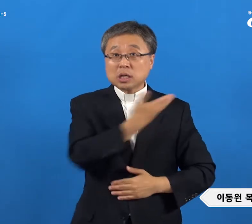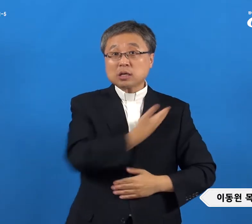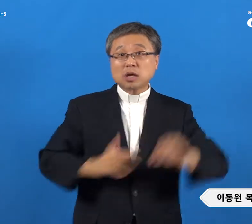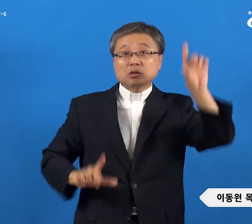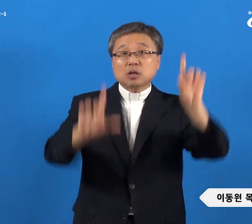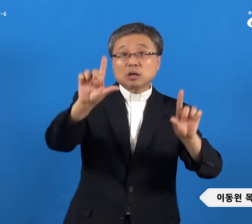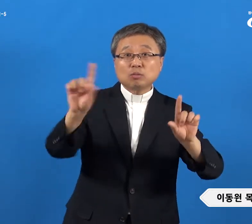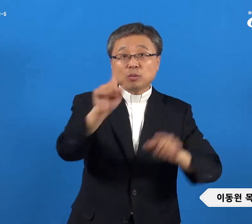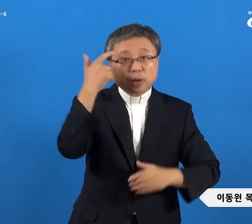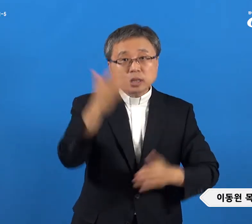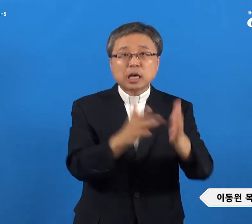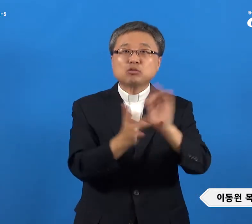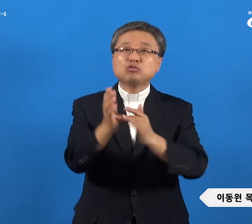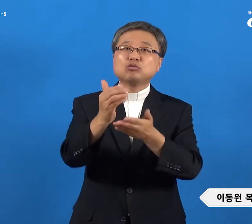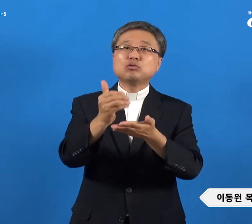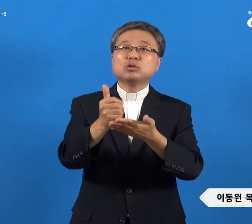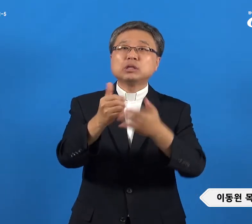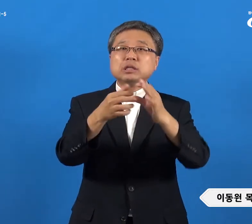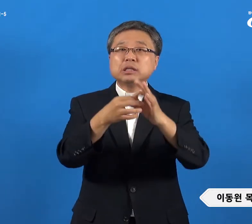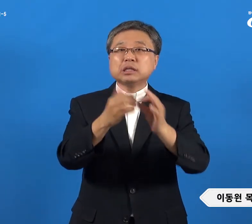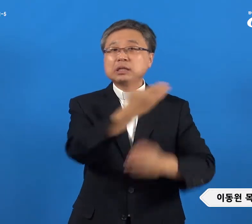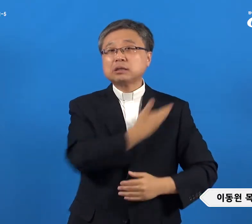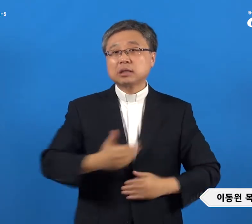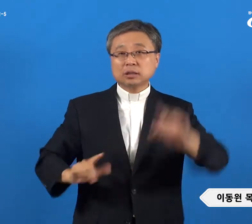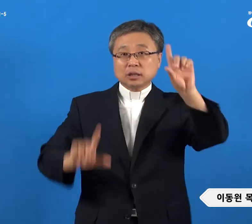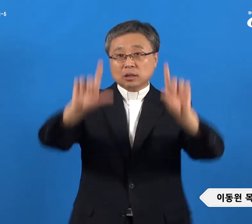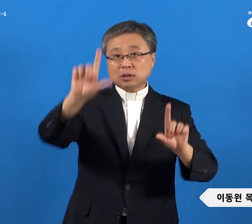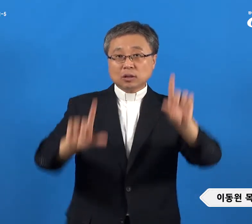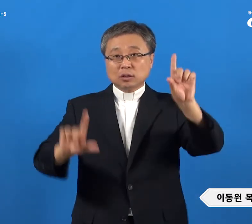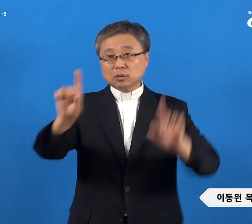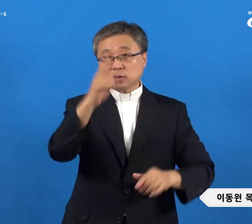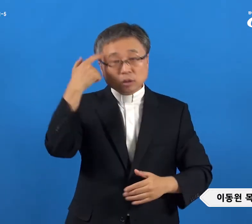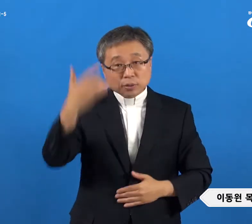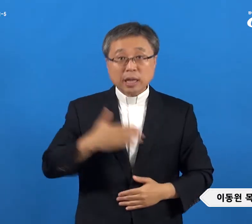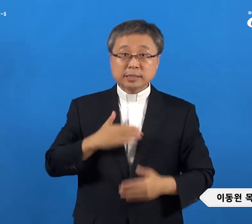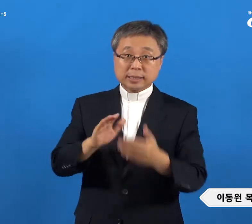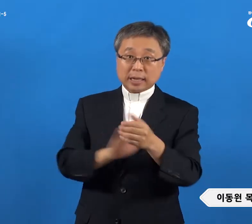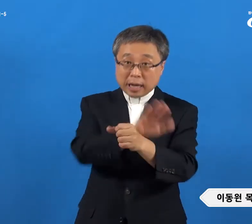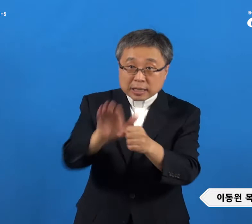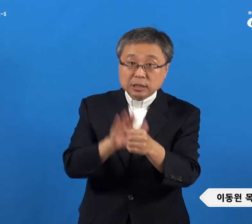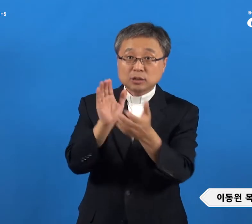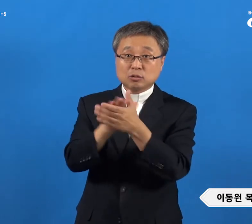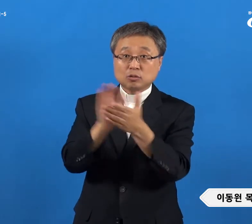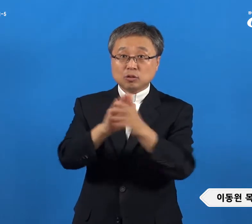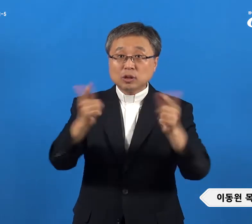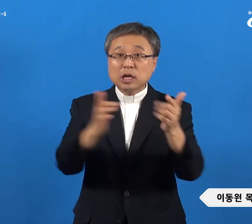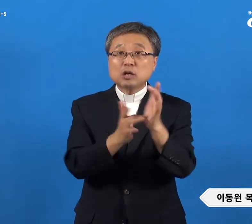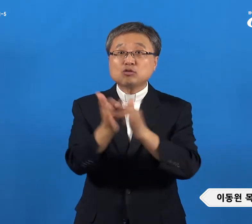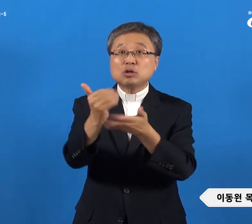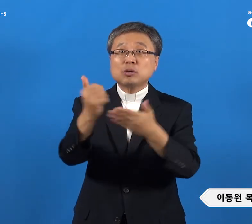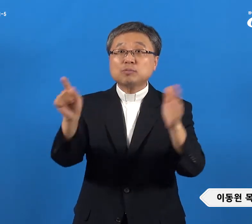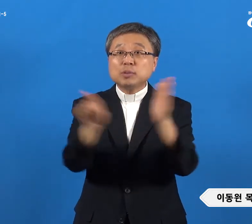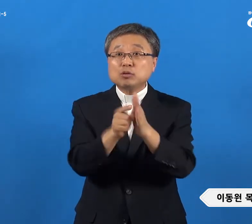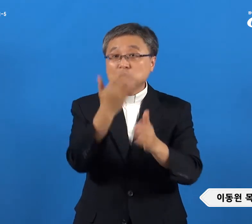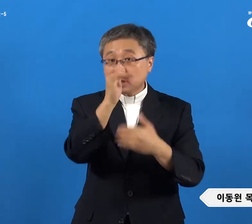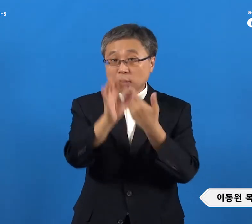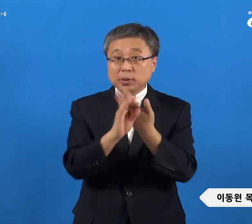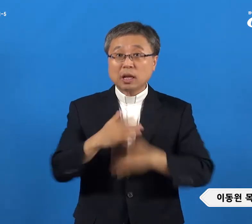스타일. 네. 내 사랑하는 친구들이 예수님만 믿을 수 있다면 난 뭐든지 할 수가 있어. 그런 마음.